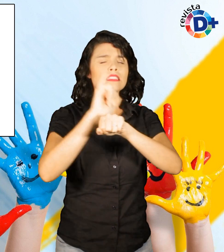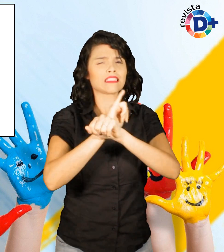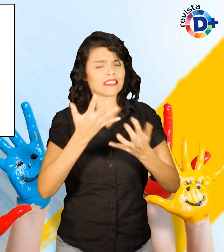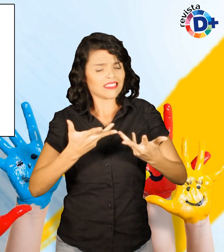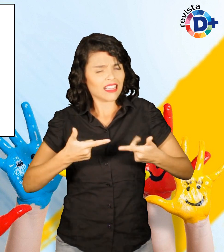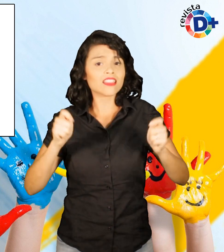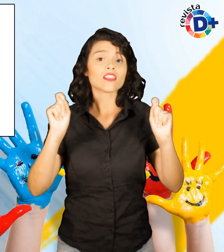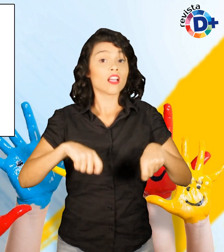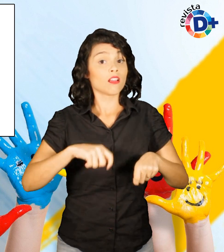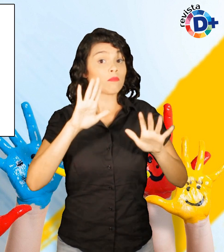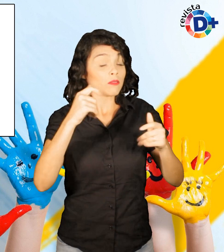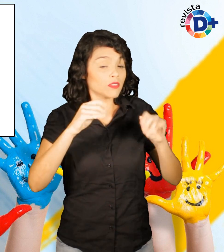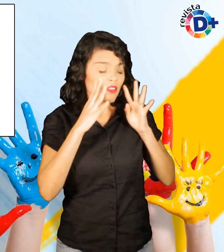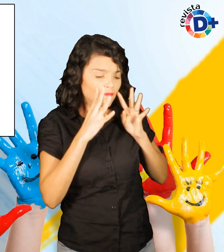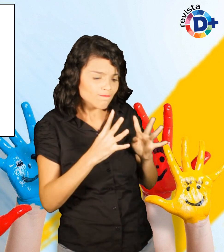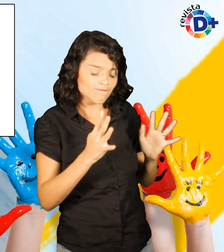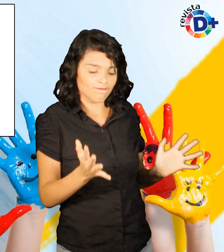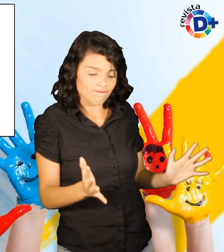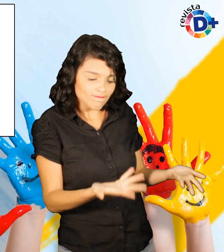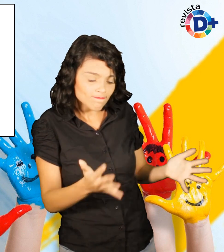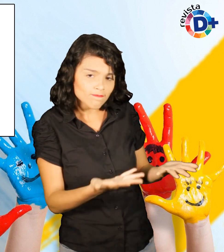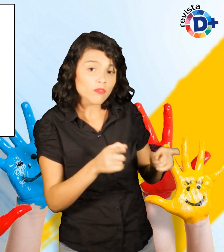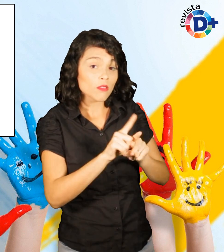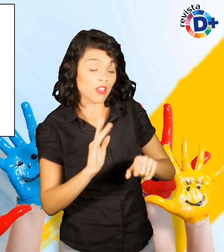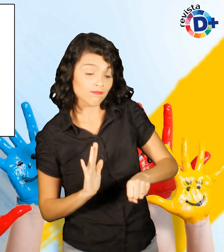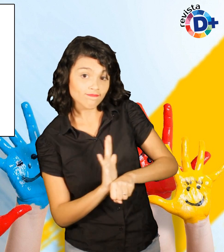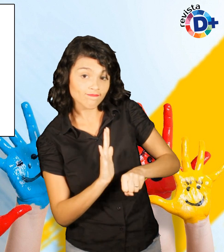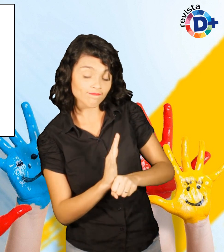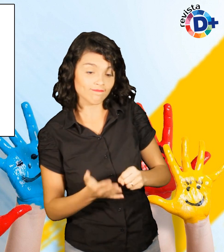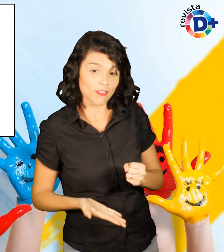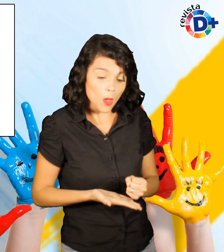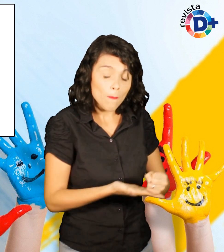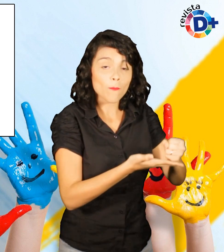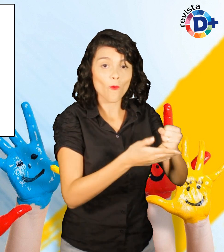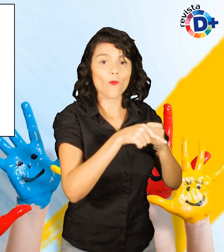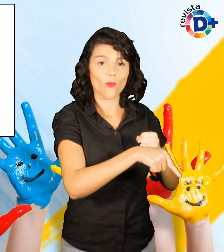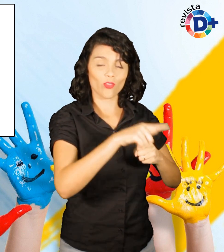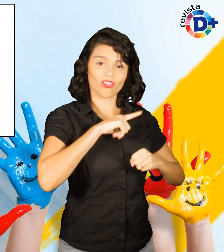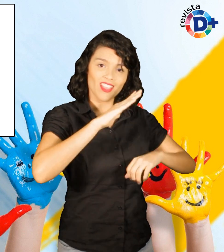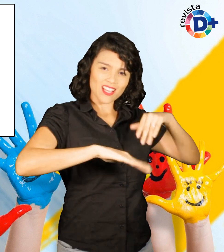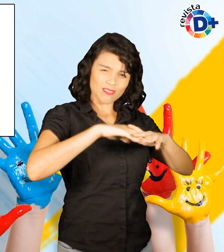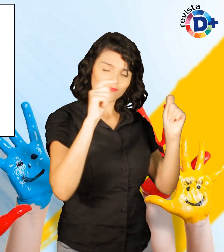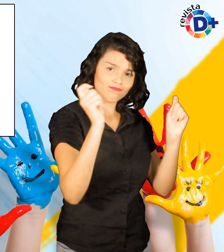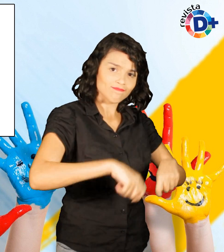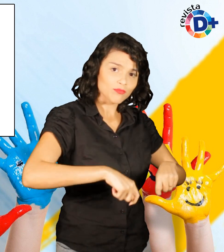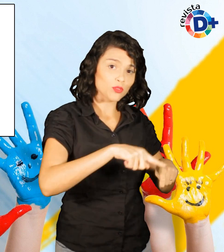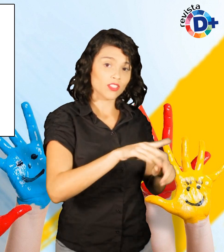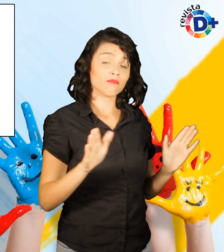é investido, incentivado e auxiliado no talento e potencial de uma pessoa com autismo,